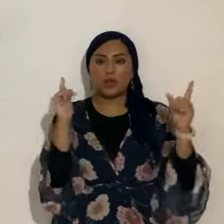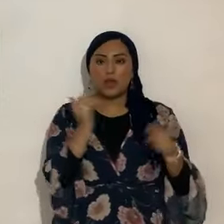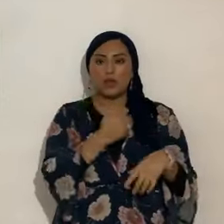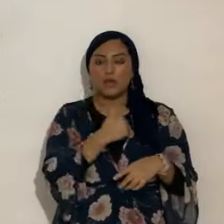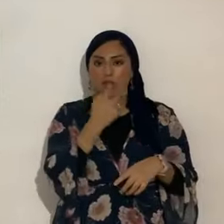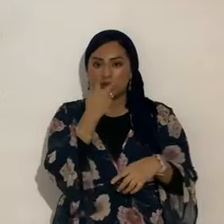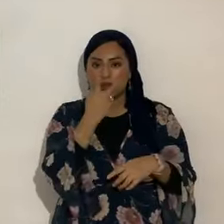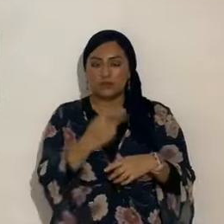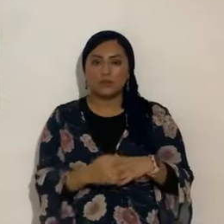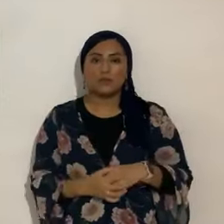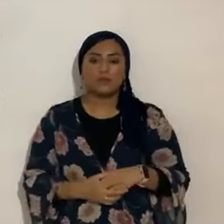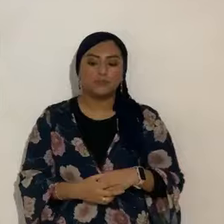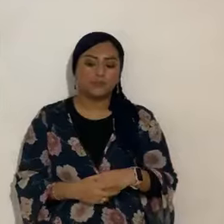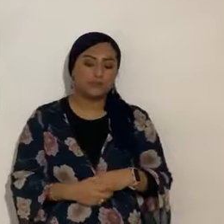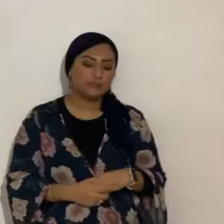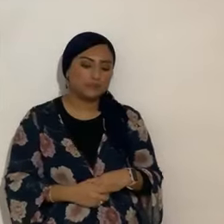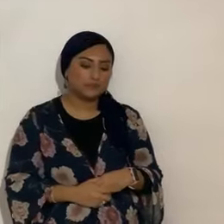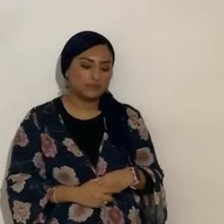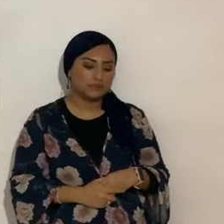Entonces,